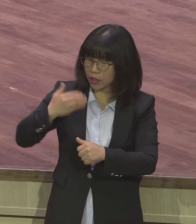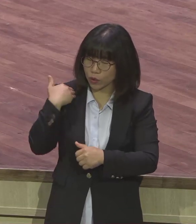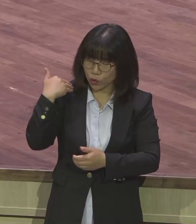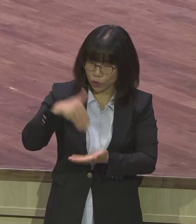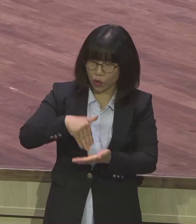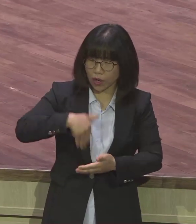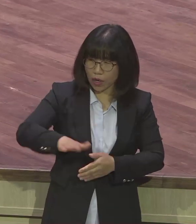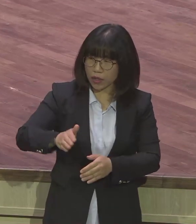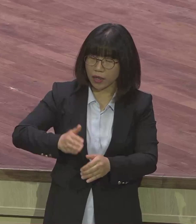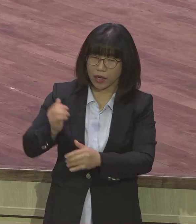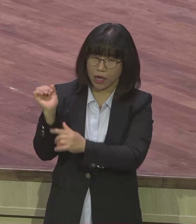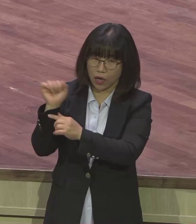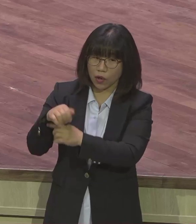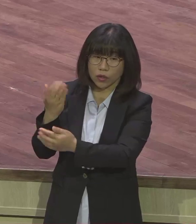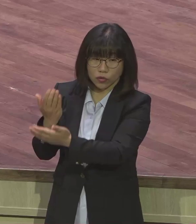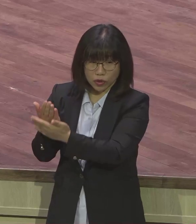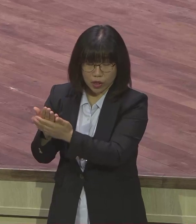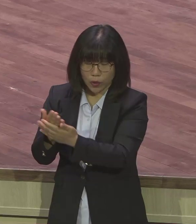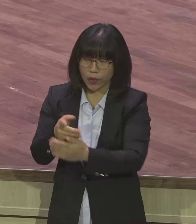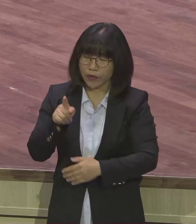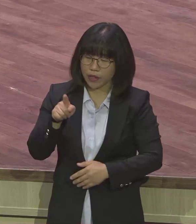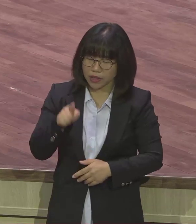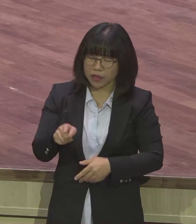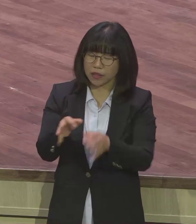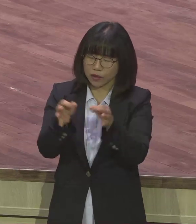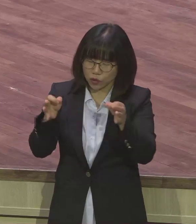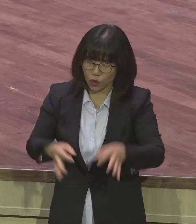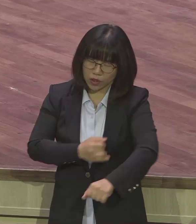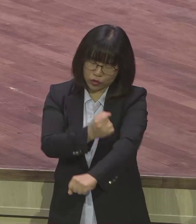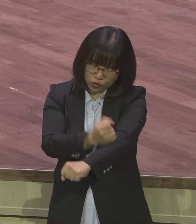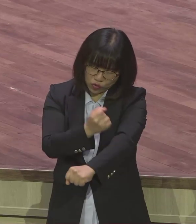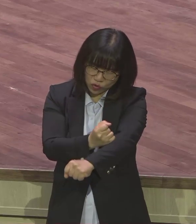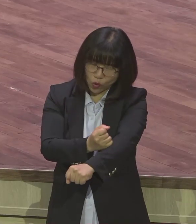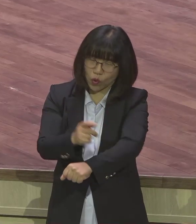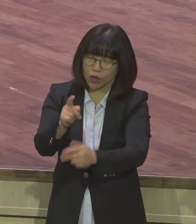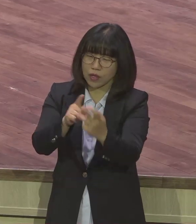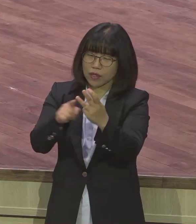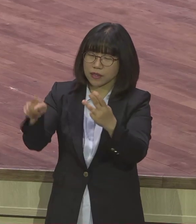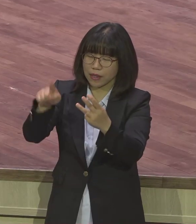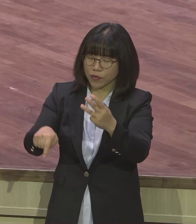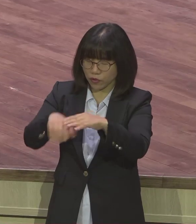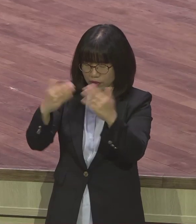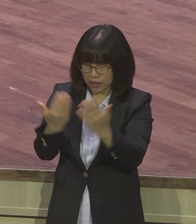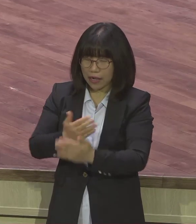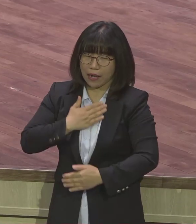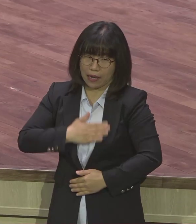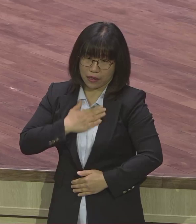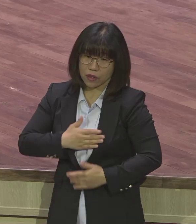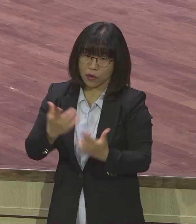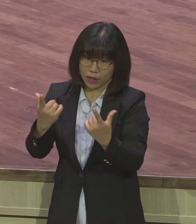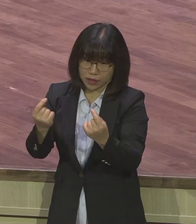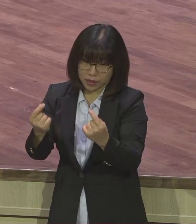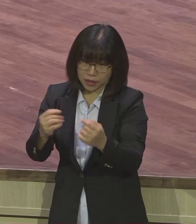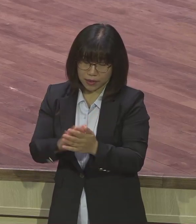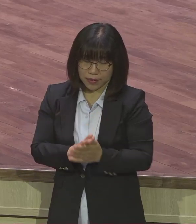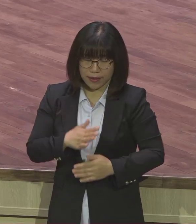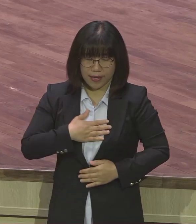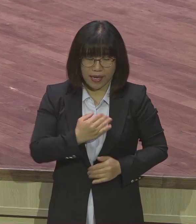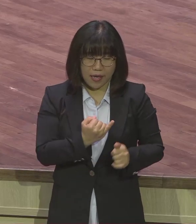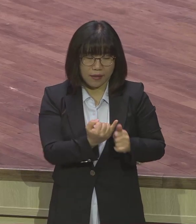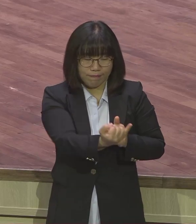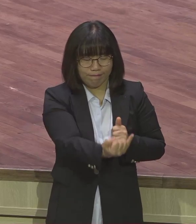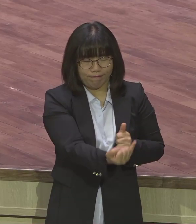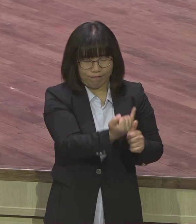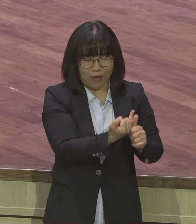일은 외삼촌이 아시나이다. 야곱은 라헬을 얻기 위해서